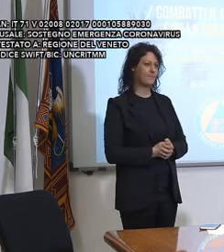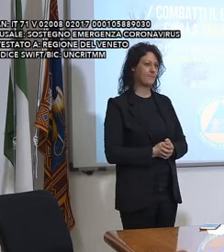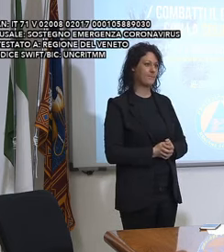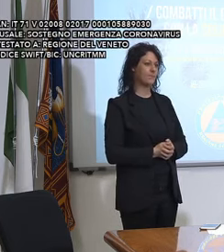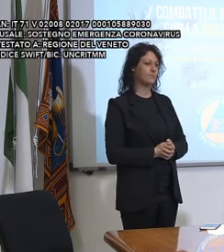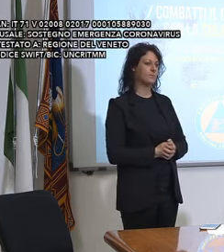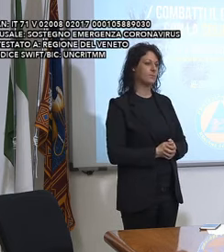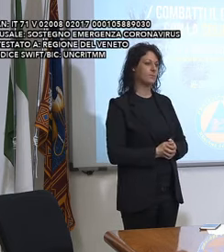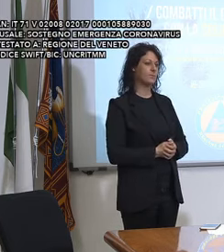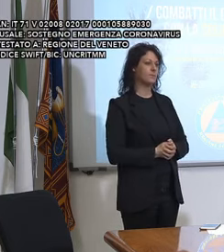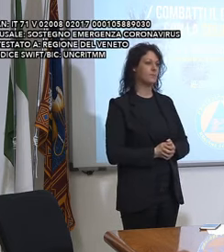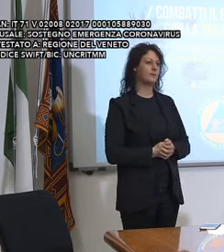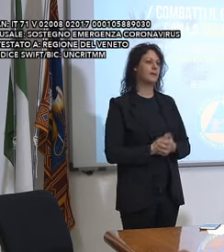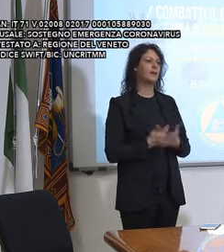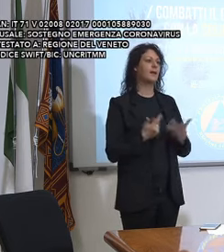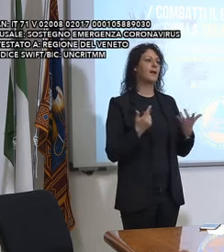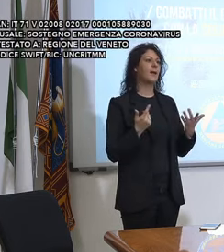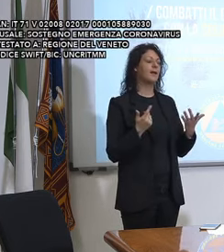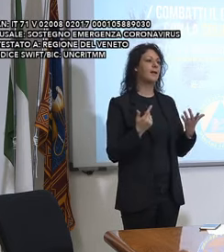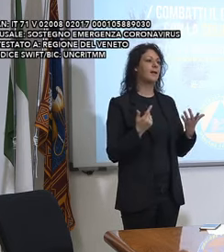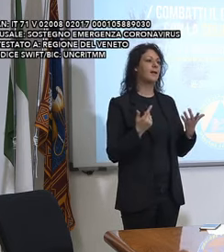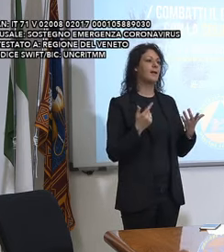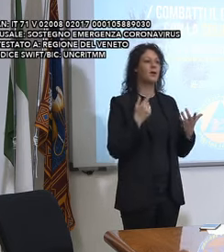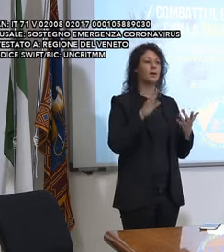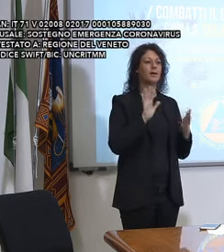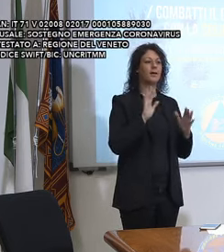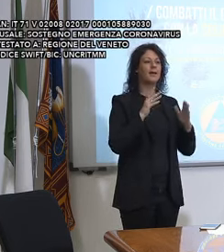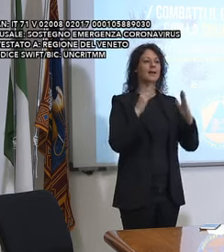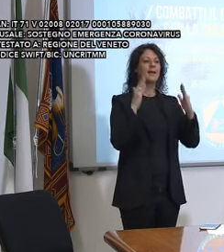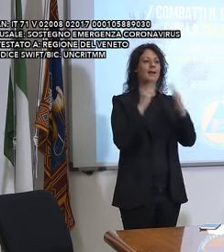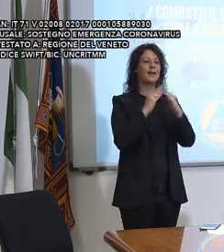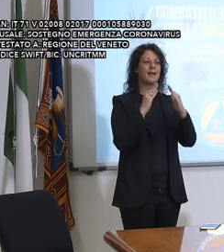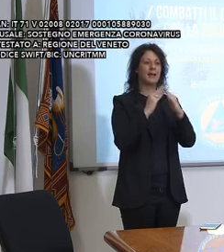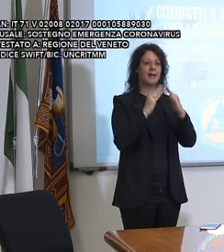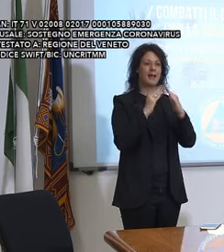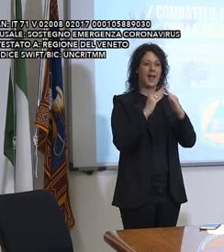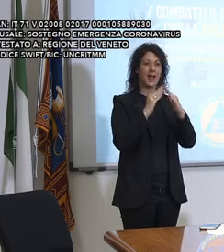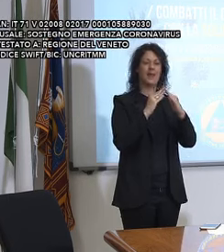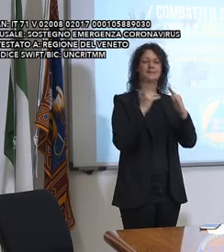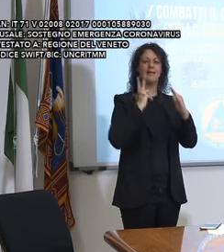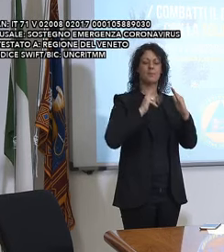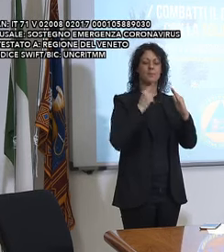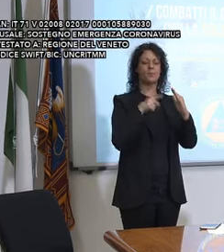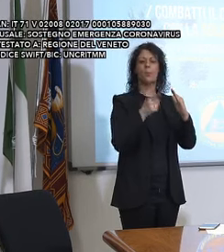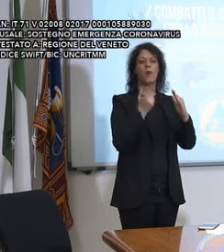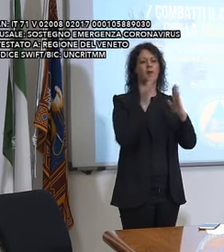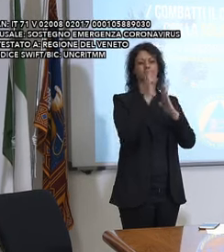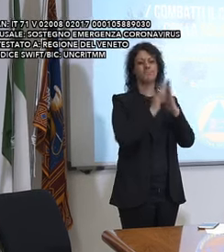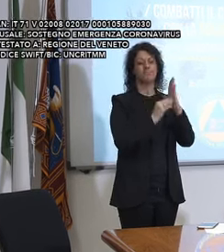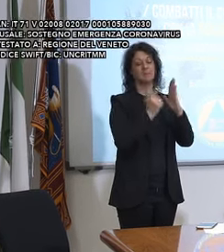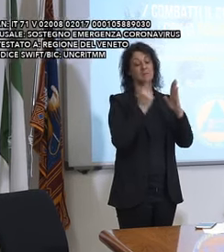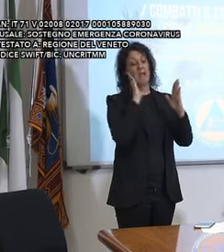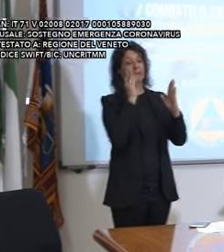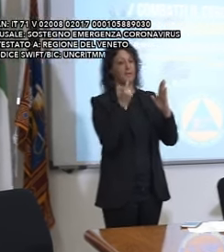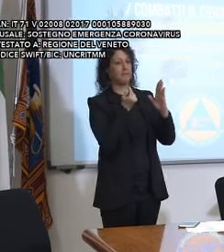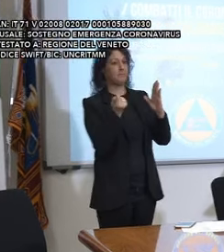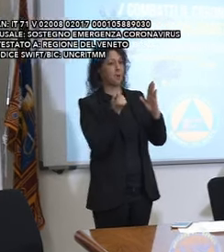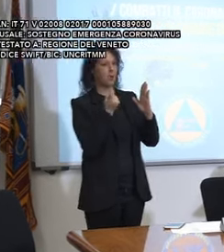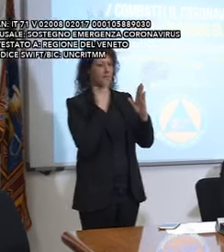Giusto per fare i punti invece alle case di cura meno attente nei comportamenti, no? Lei ha detto